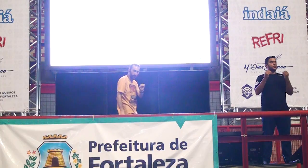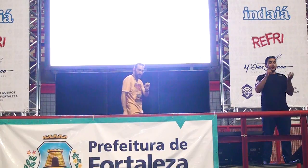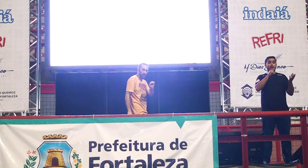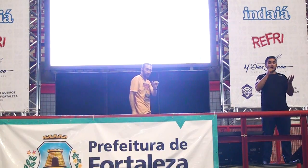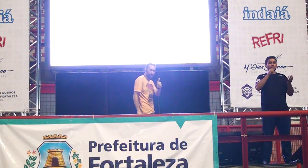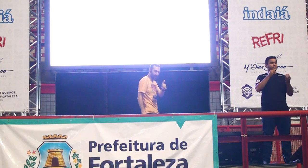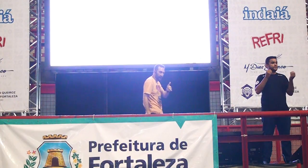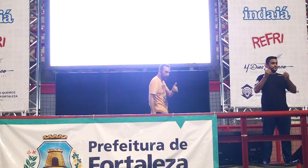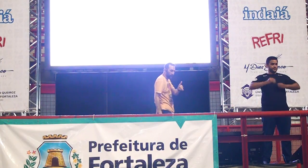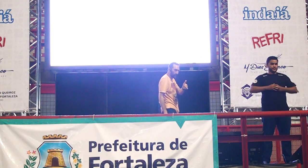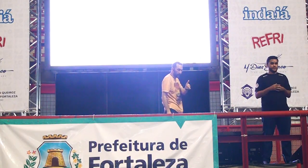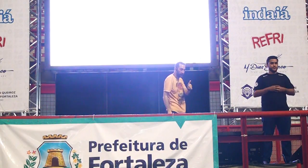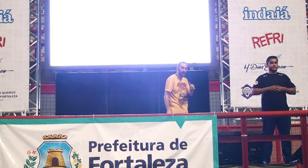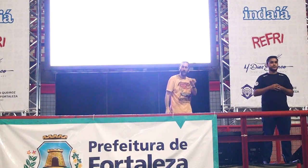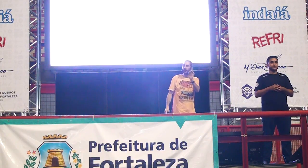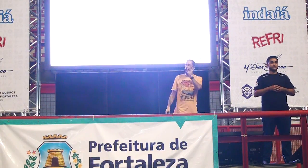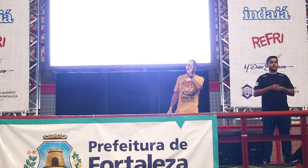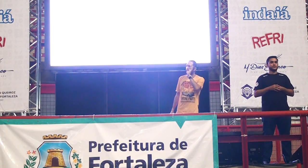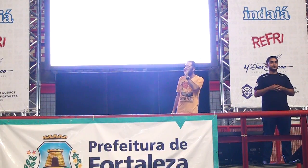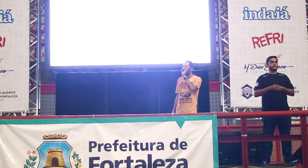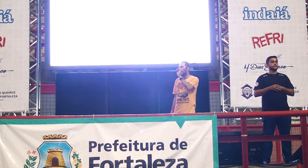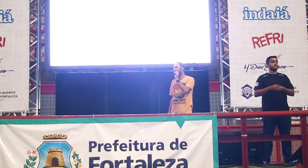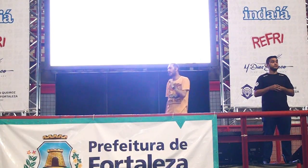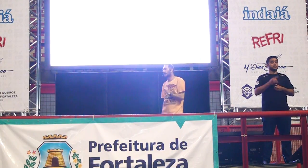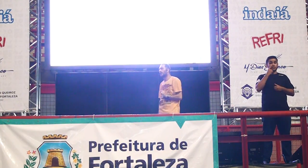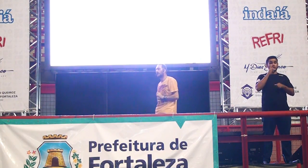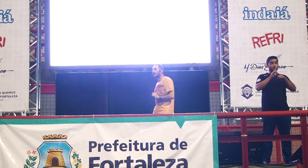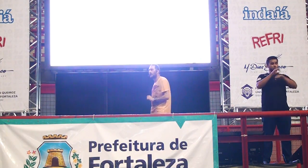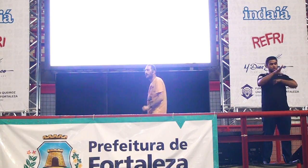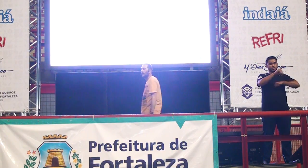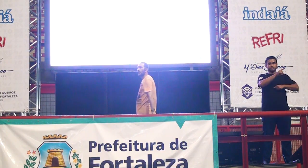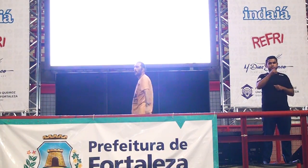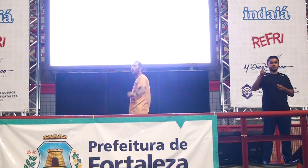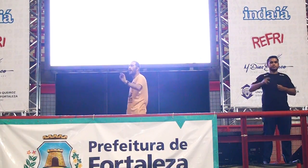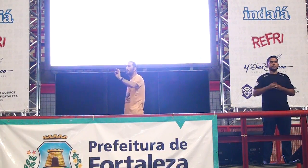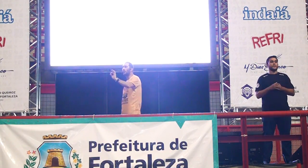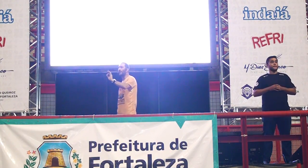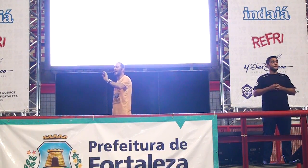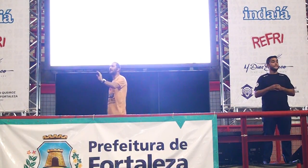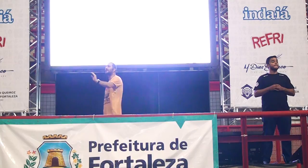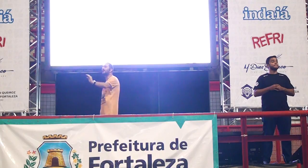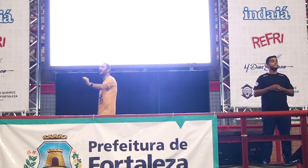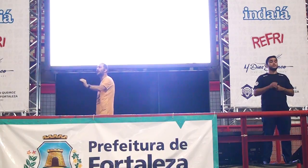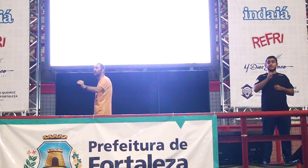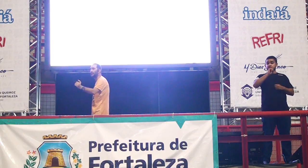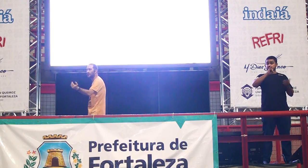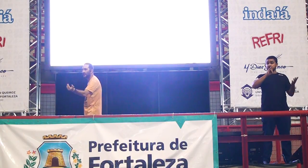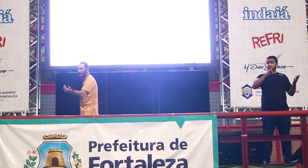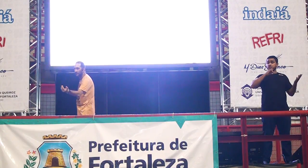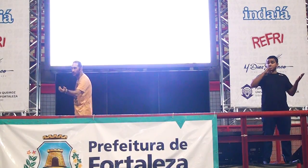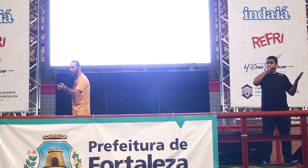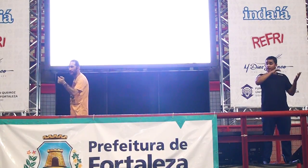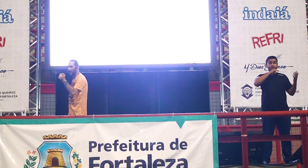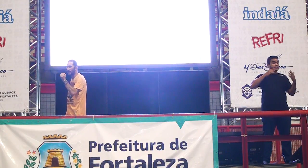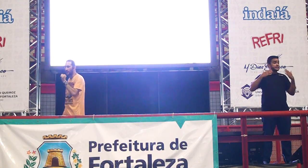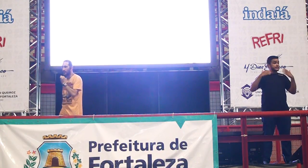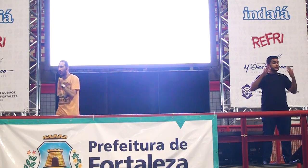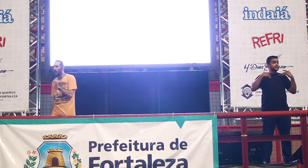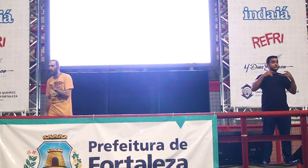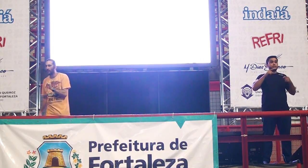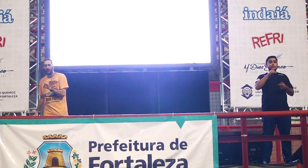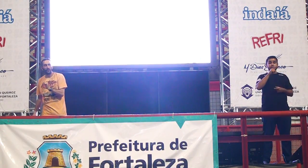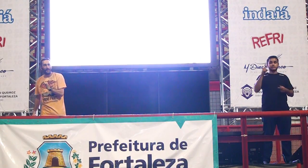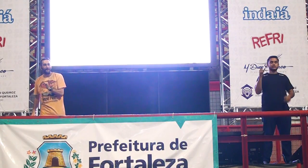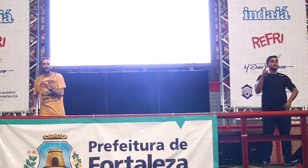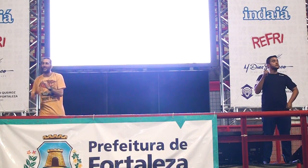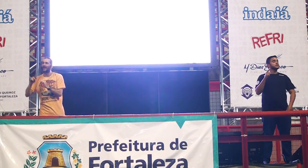Gravou? Perfeito? Deixa eu só lhe dar uma dica. Quanto mais quente estiver a